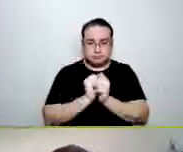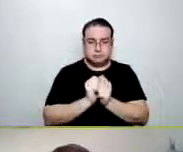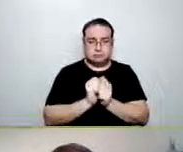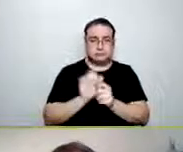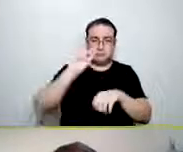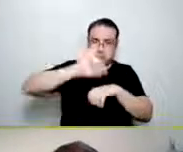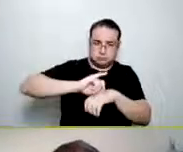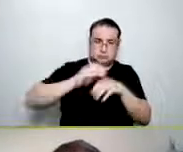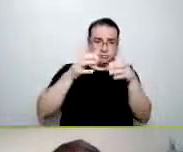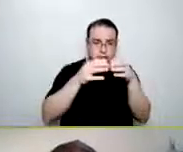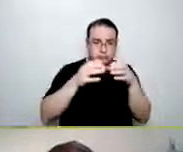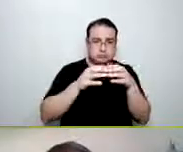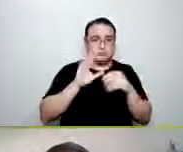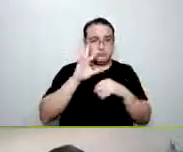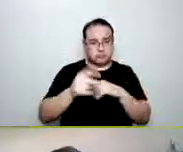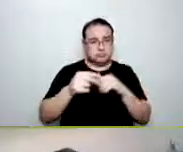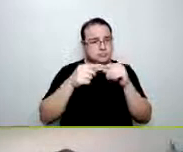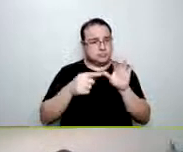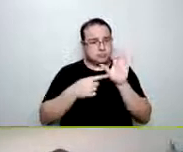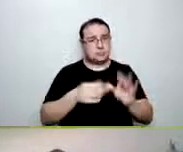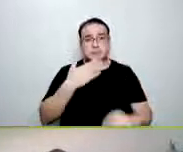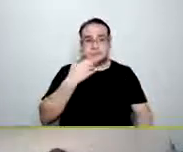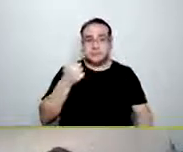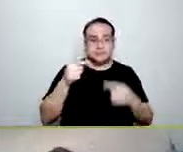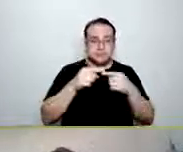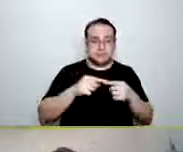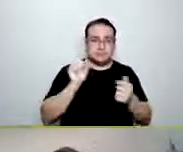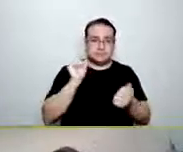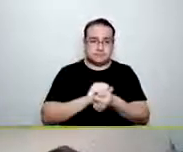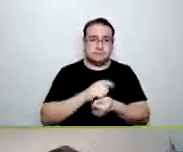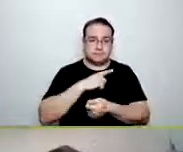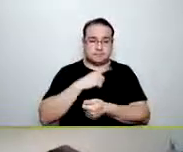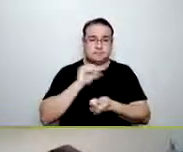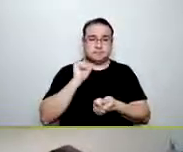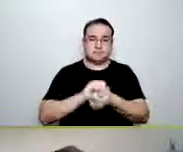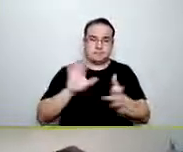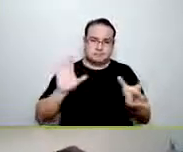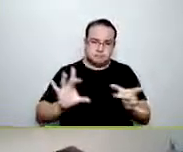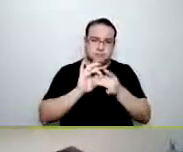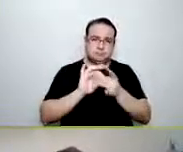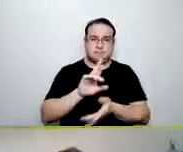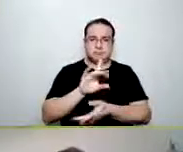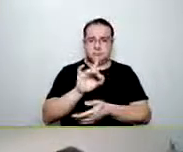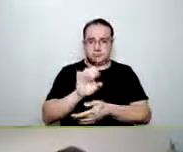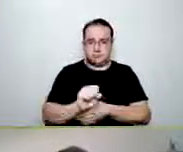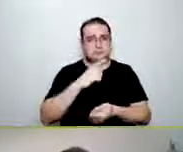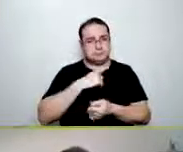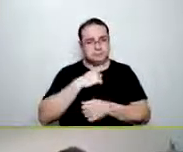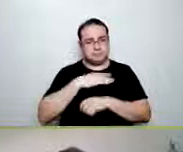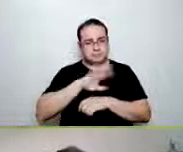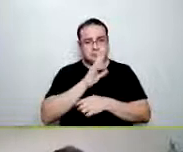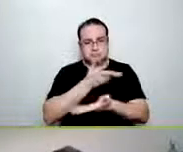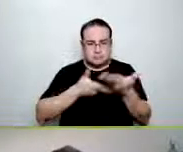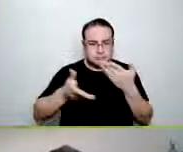centros, por acervos, né? E melhor ainda se esses acervos estejam conectados em redes, né? Que haja um